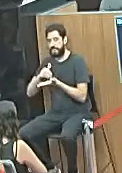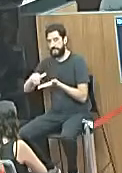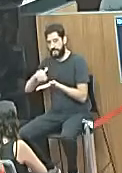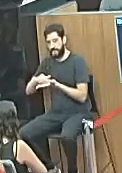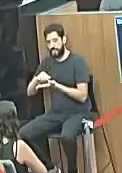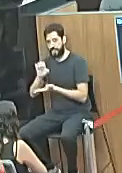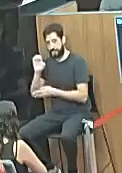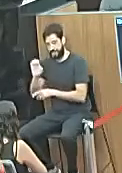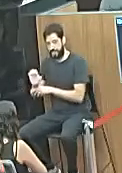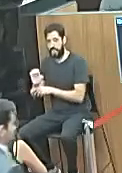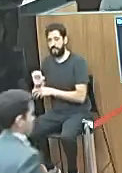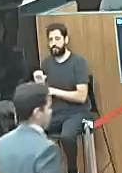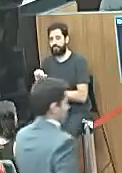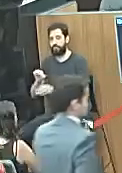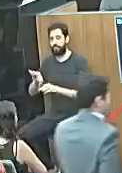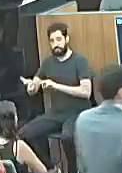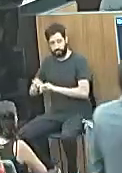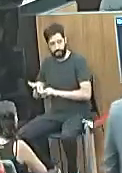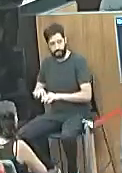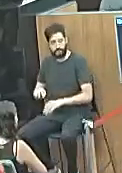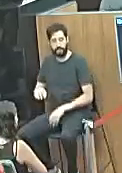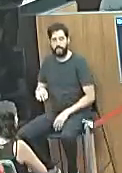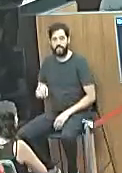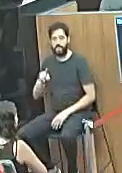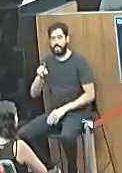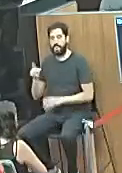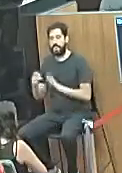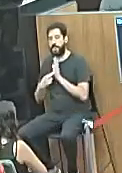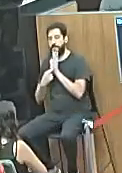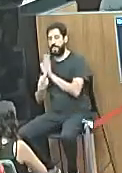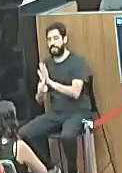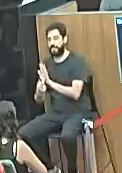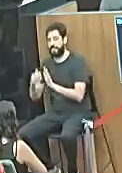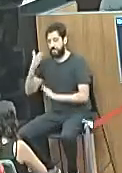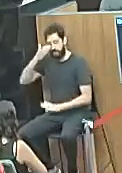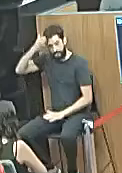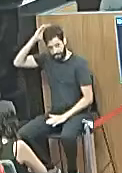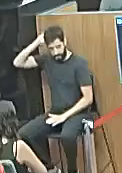seplag representando o governador romeu zema